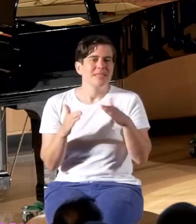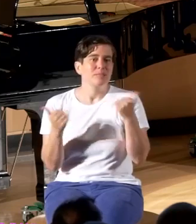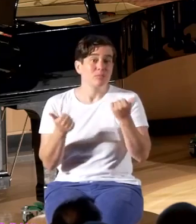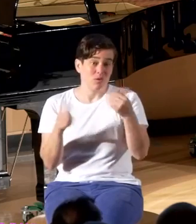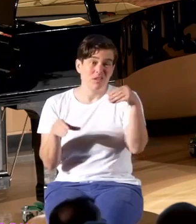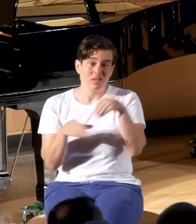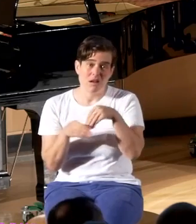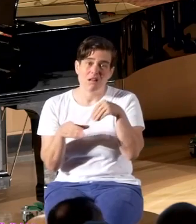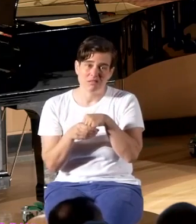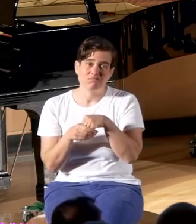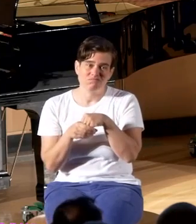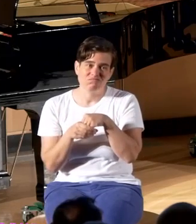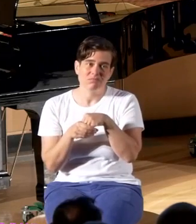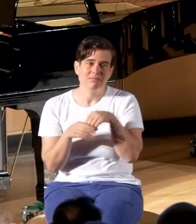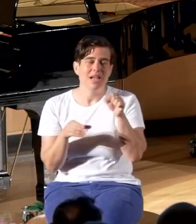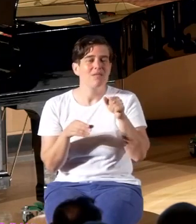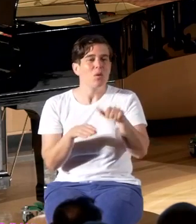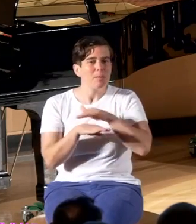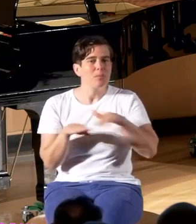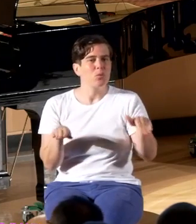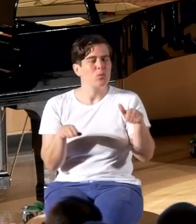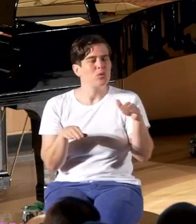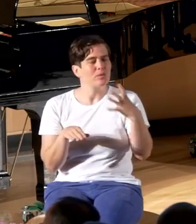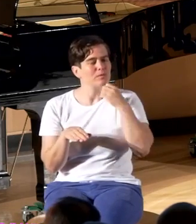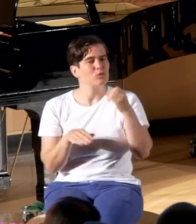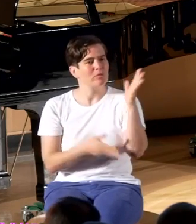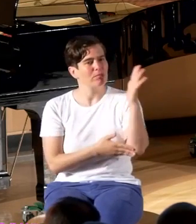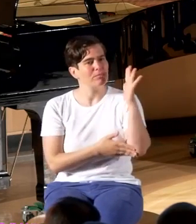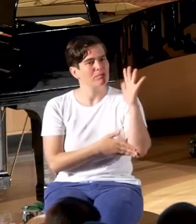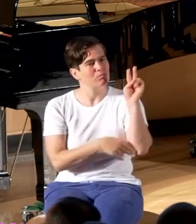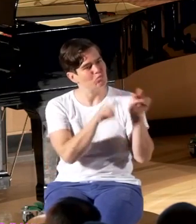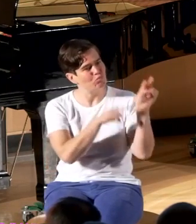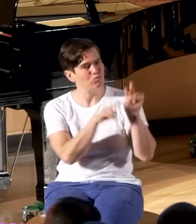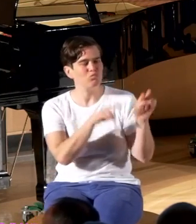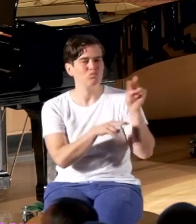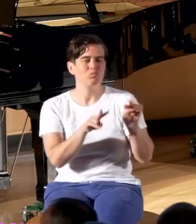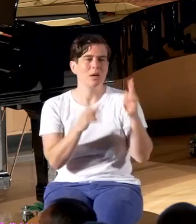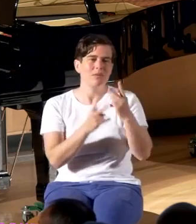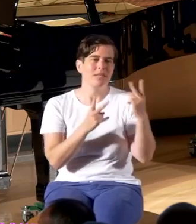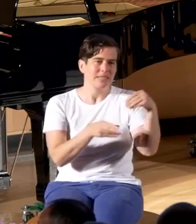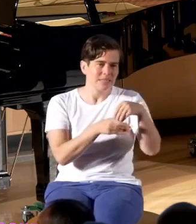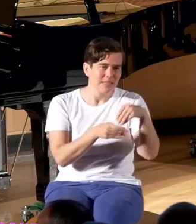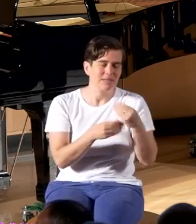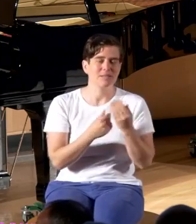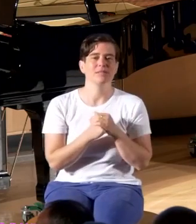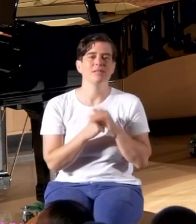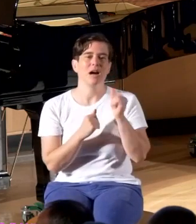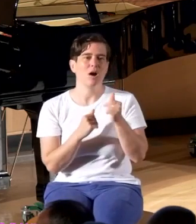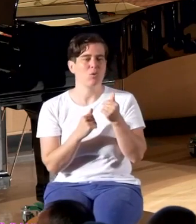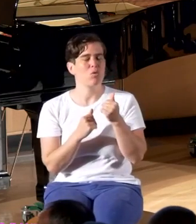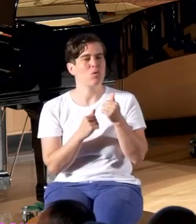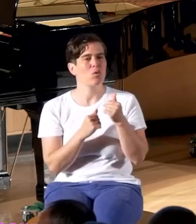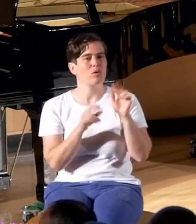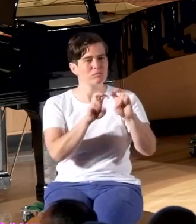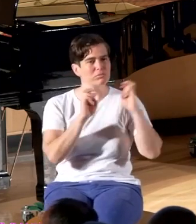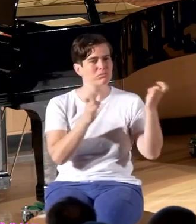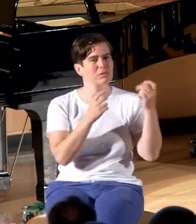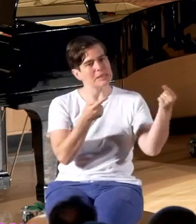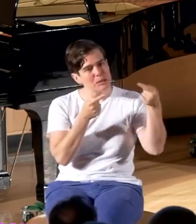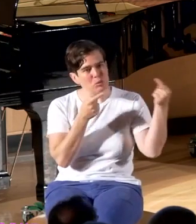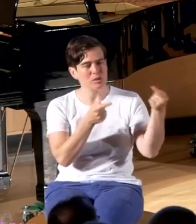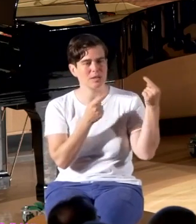Inhalte. Wir wollen hier auf der Bühne ein paar Leuten zuhören, die wichtige Sachen zu sagen haben. Wir wollen natürlich auch miteinander ins Gespräch kommen. Wir werden